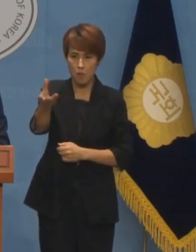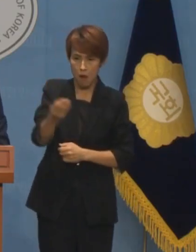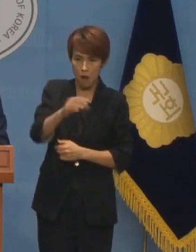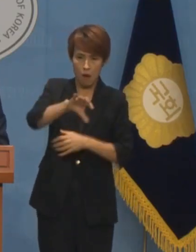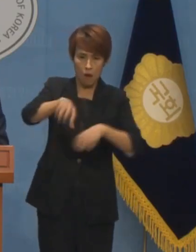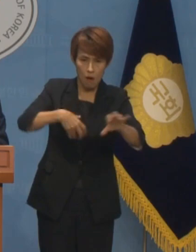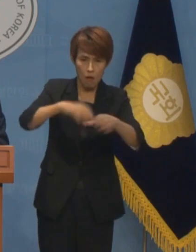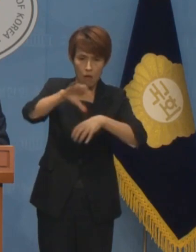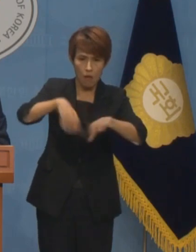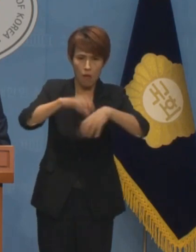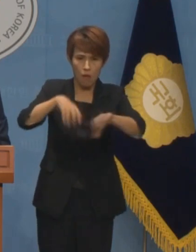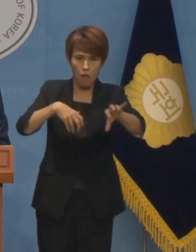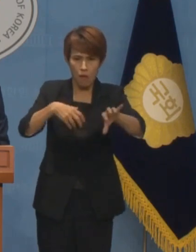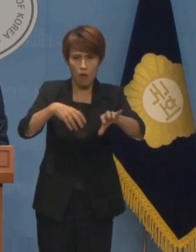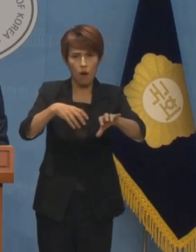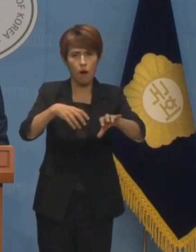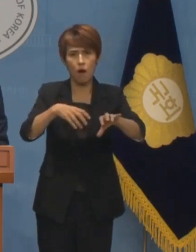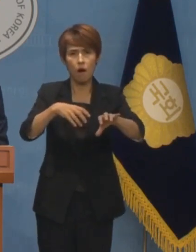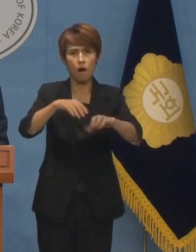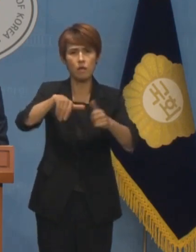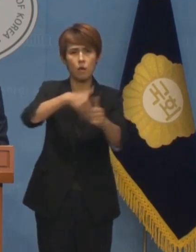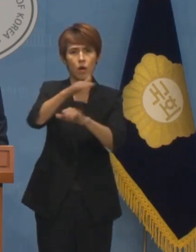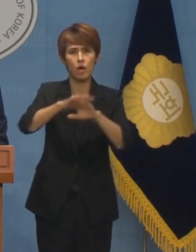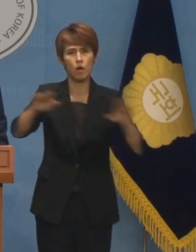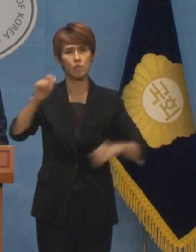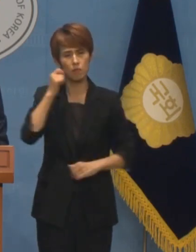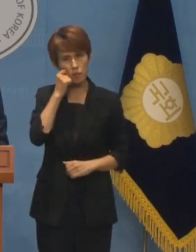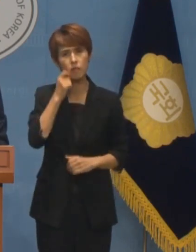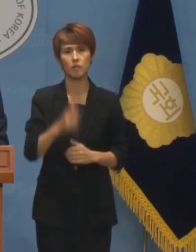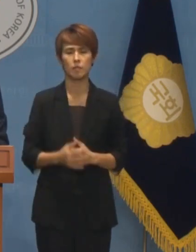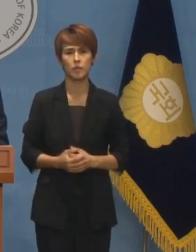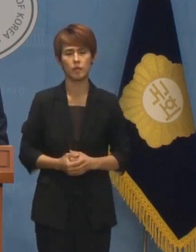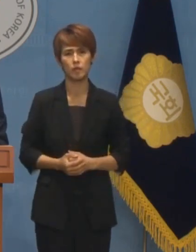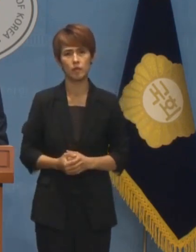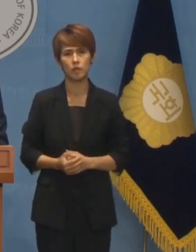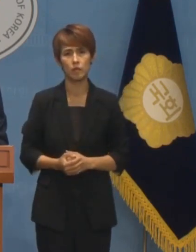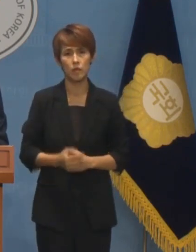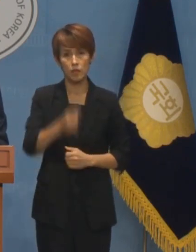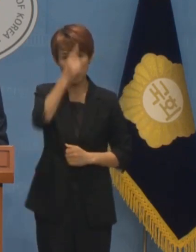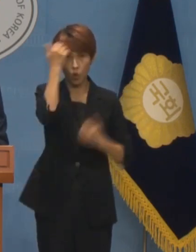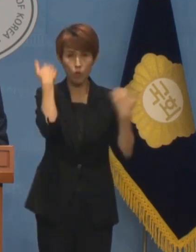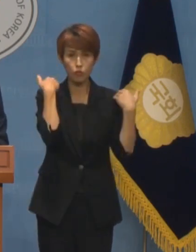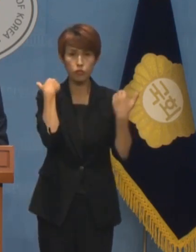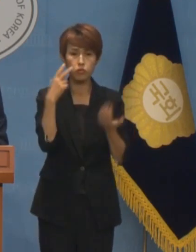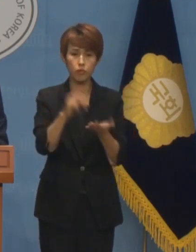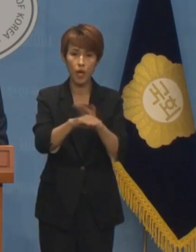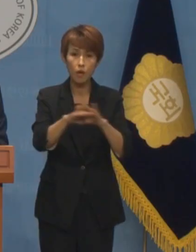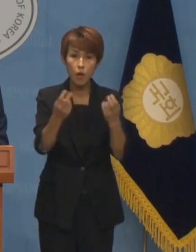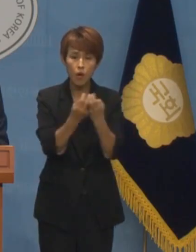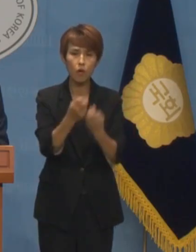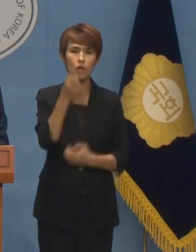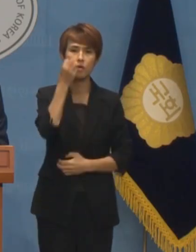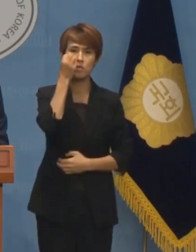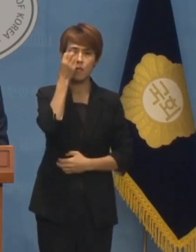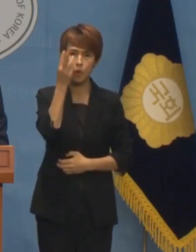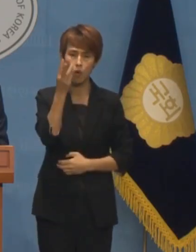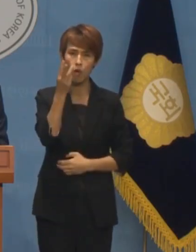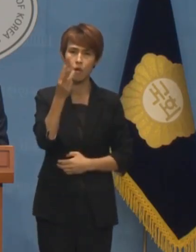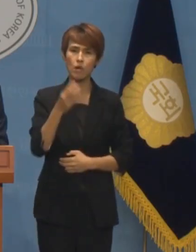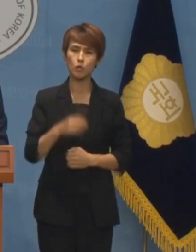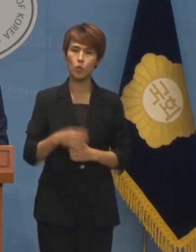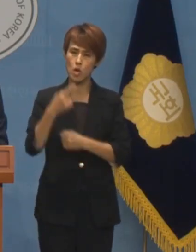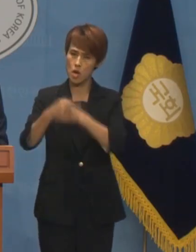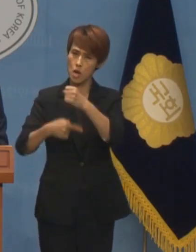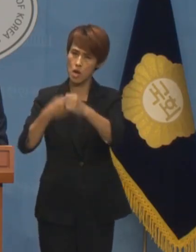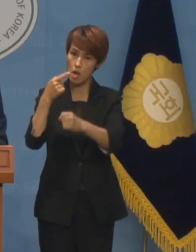해결하기 어렵다는 점을 정부는 명심해야 합니다. 정부 대책은 3개월 또는 최대